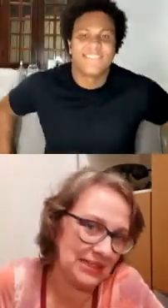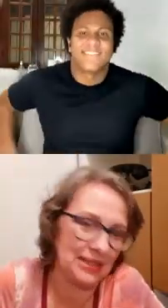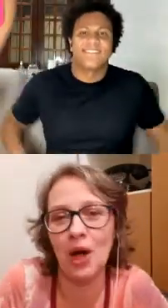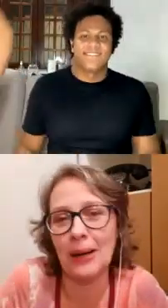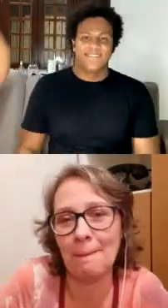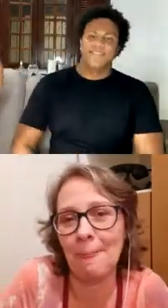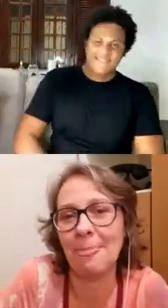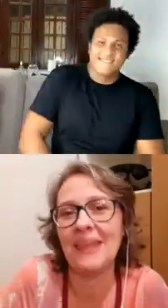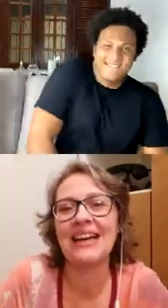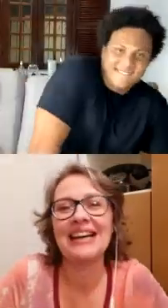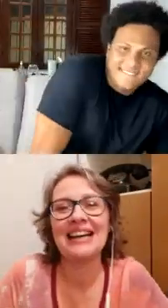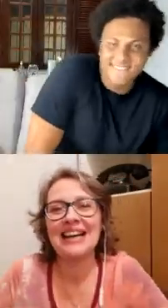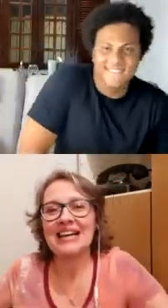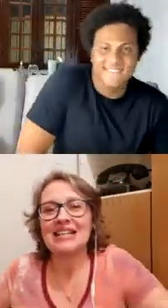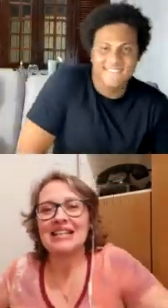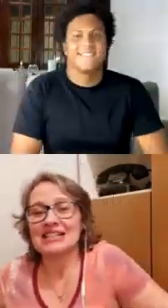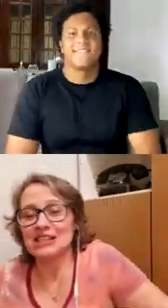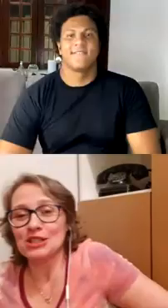Simbora.